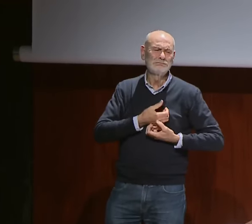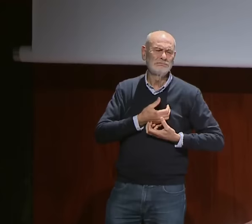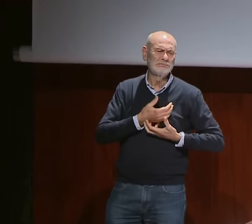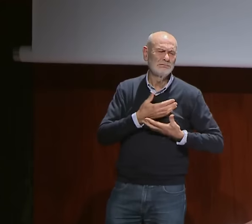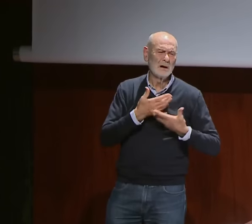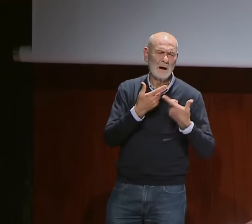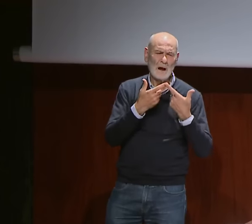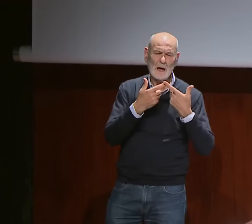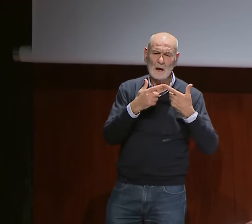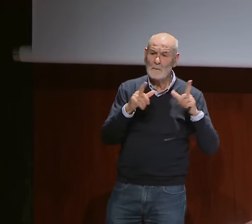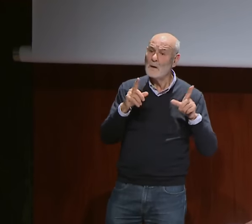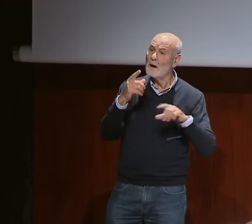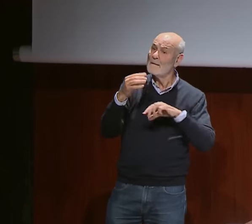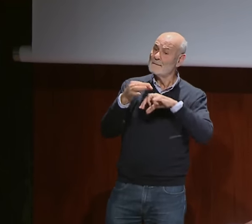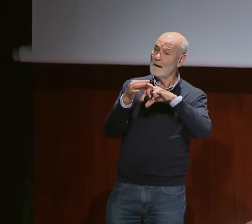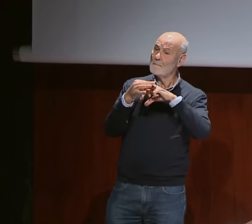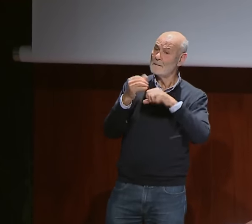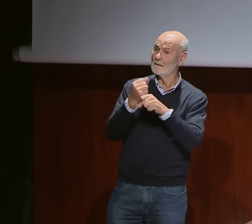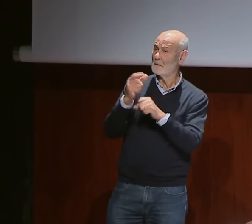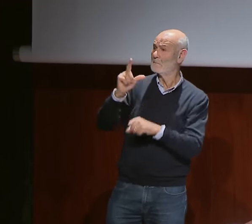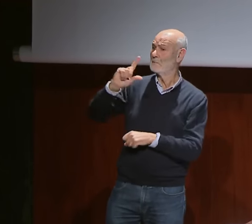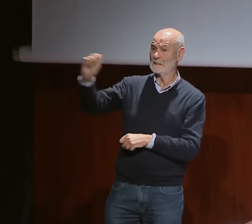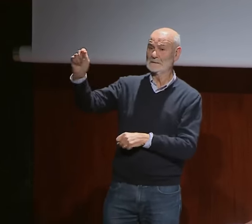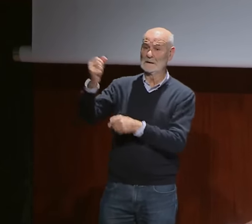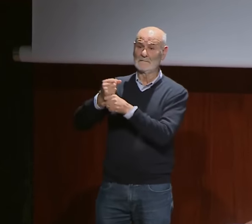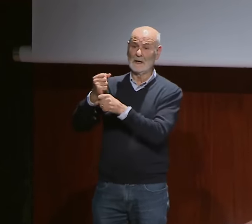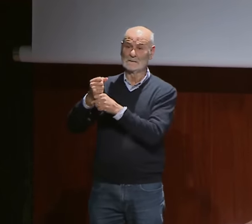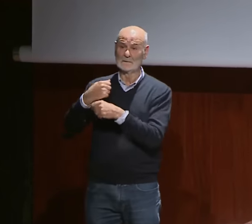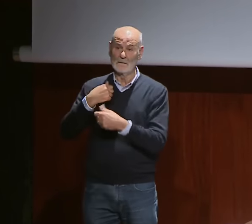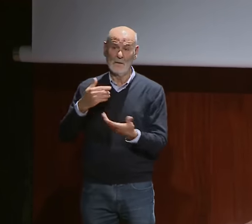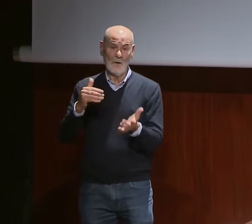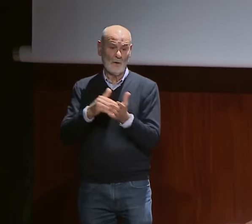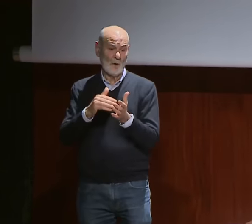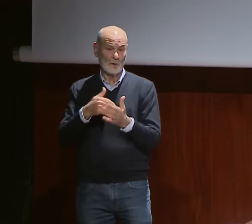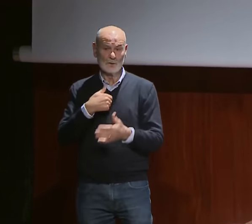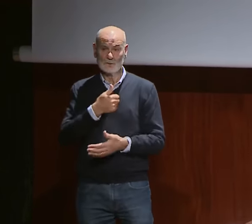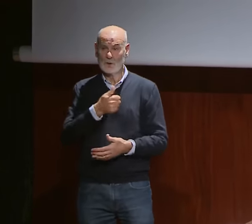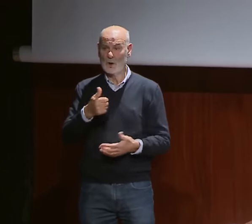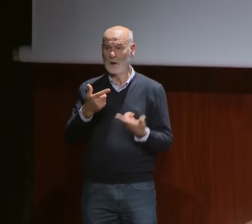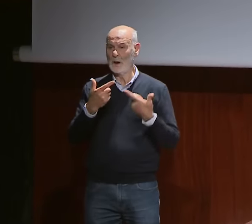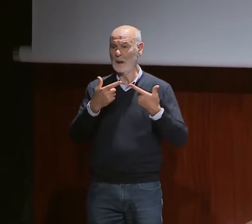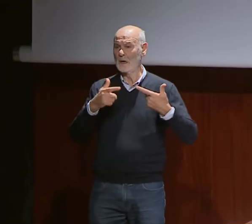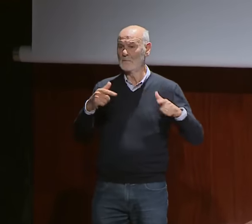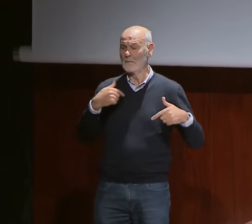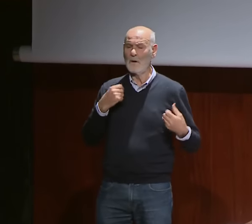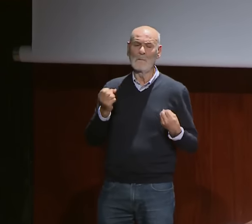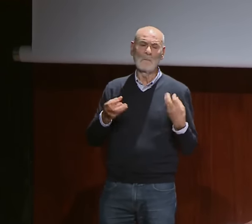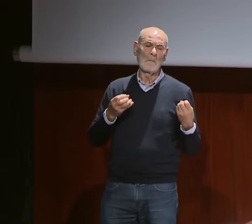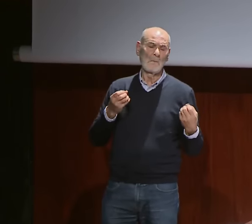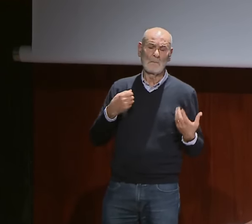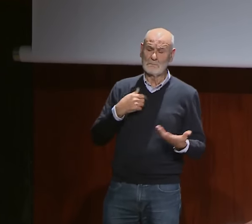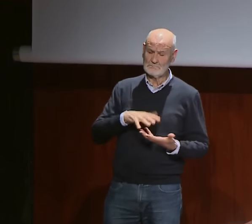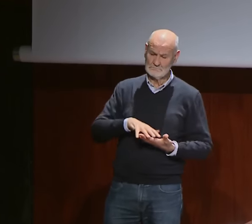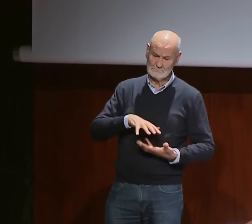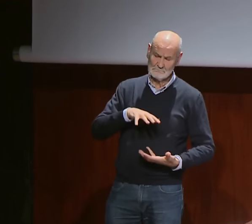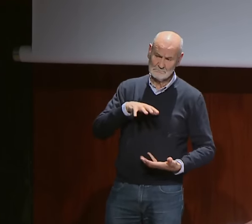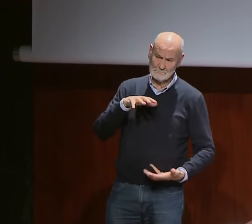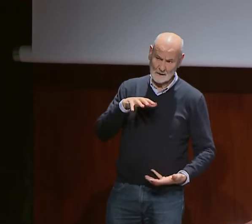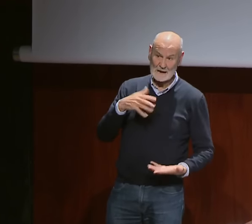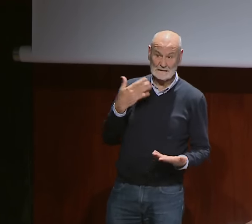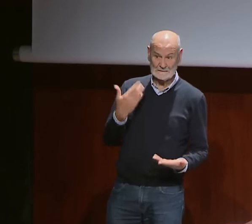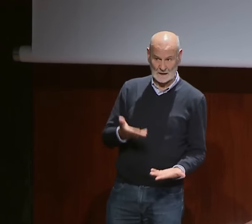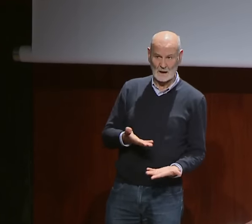en langue des signes. Voilà, j'étais vraiment libre. Je profitais que ma femme était au travail, d'être seule à la